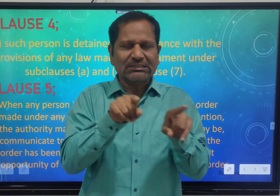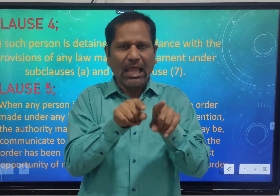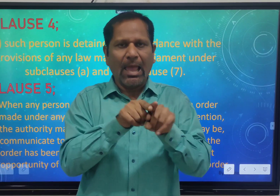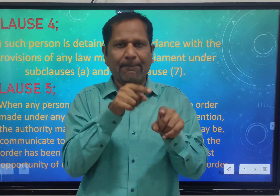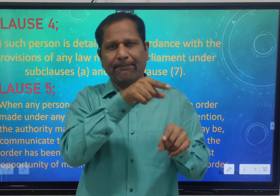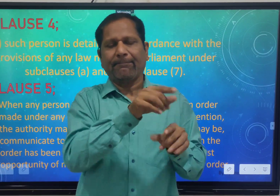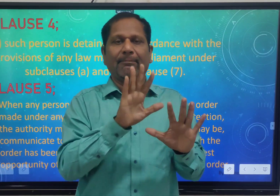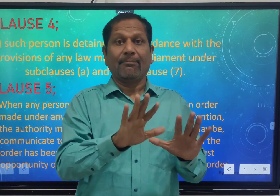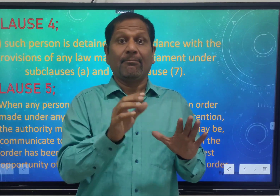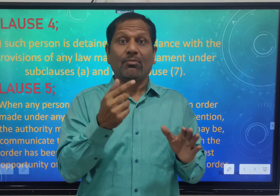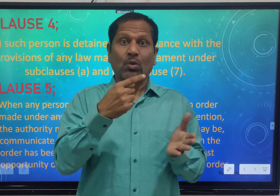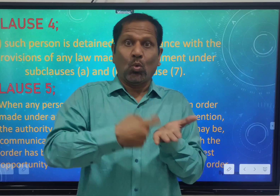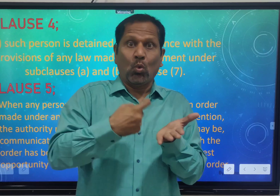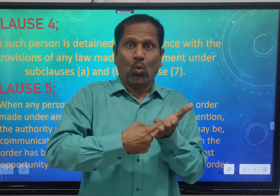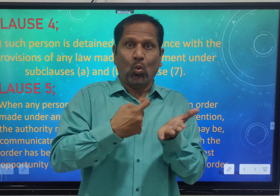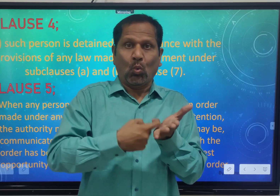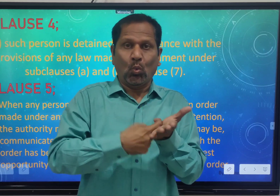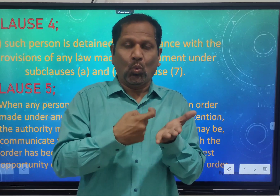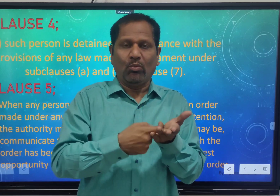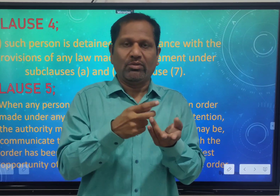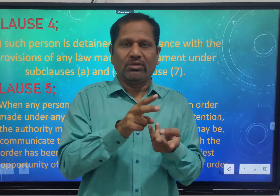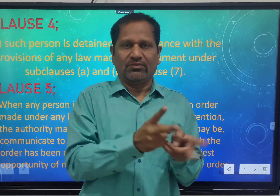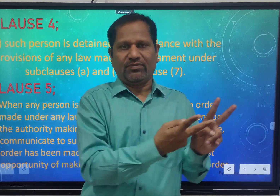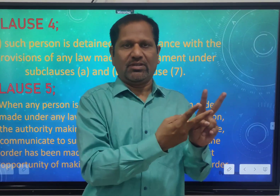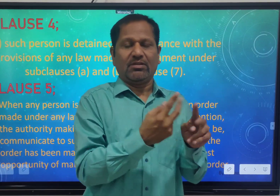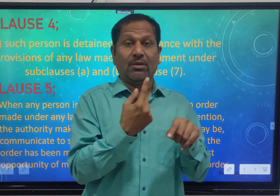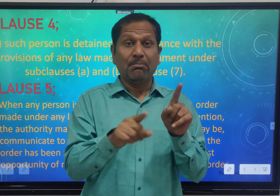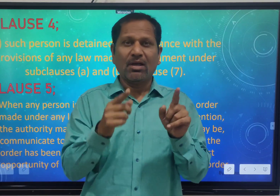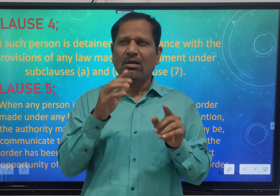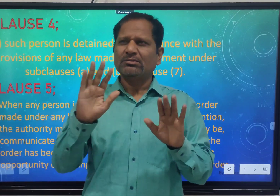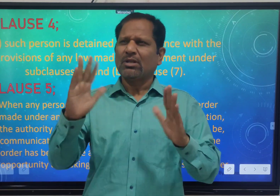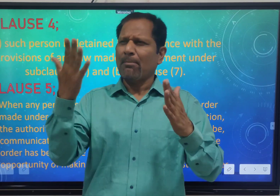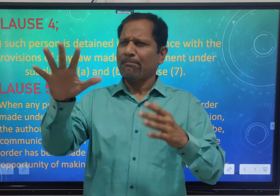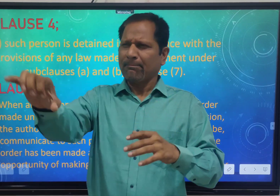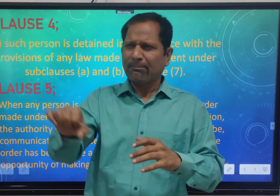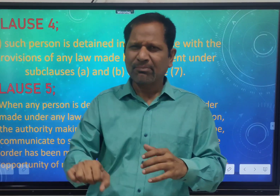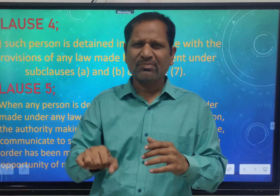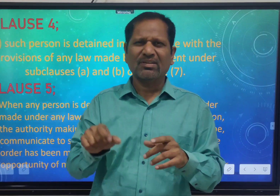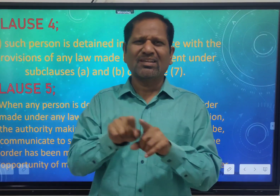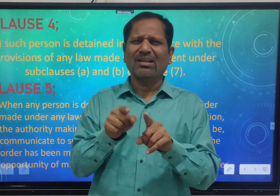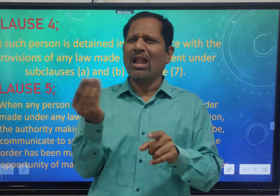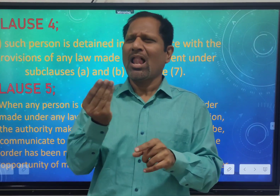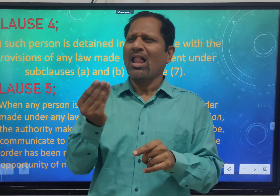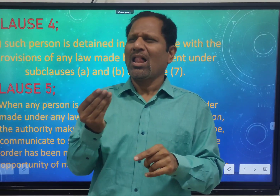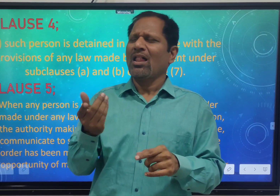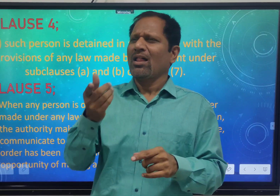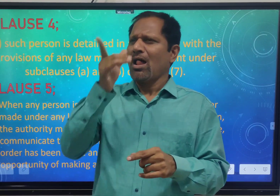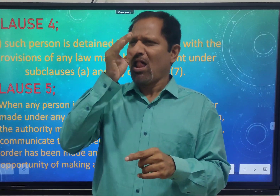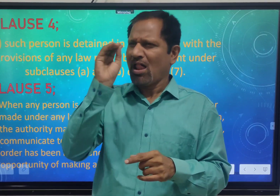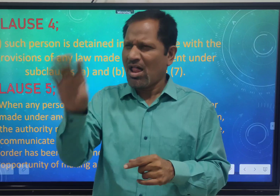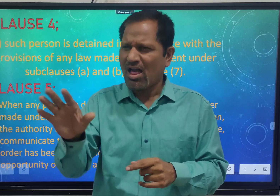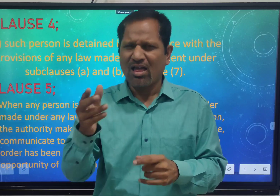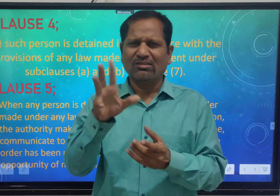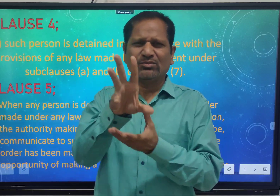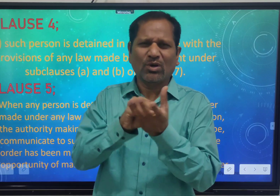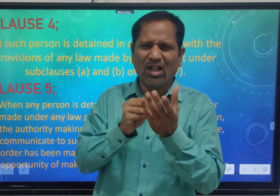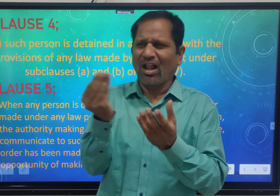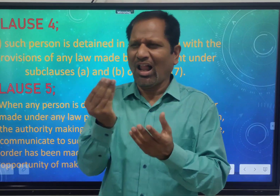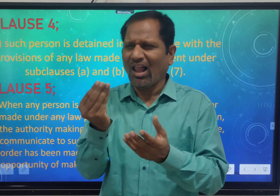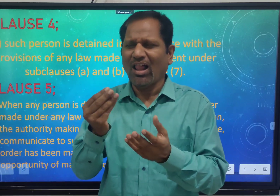पास किए हैं, विशेष अधिनियम हैं, तो क्लॉज 4 में हम लोगों को ध्यान रखना पड़ता है। अब इसी तरह से